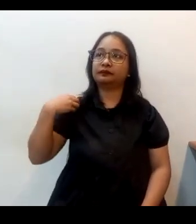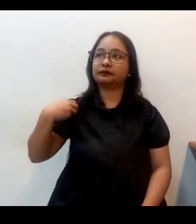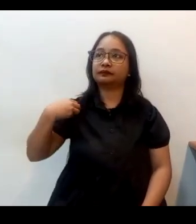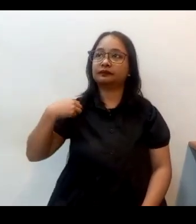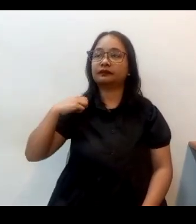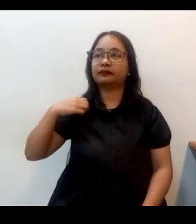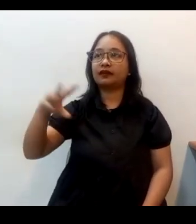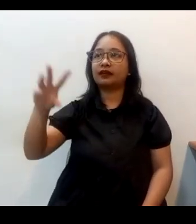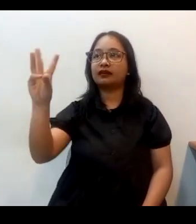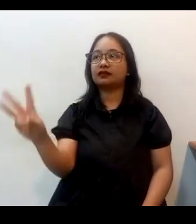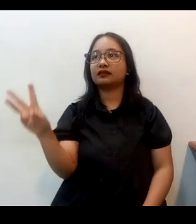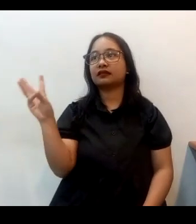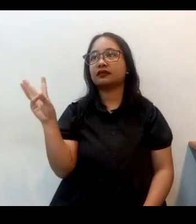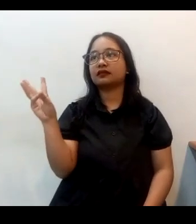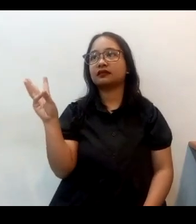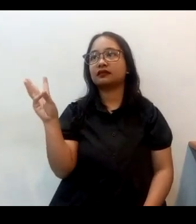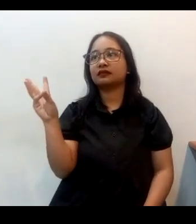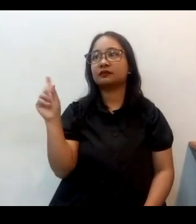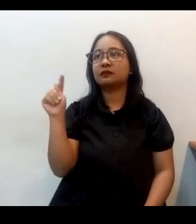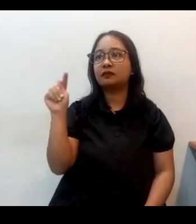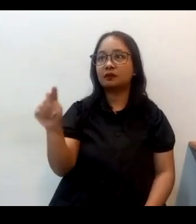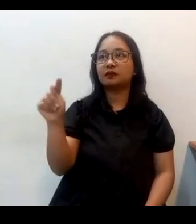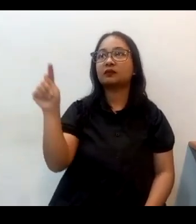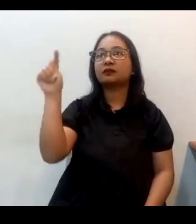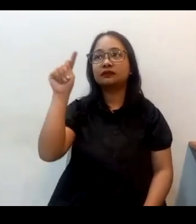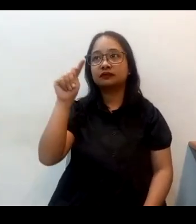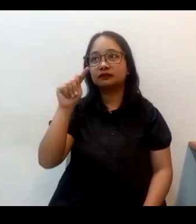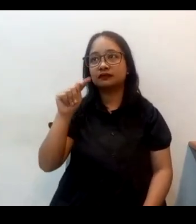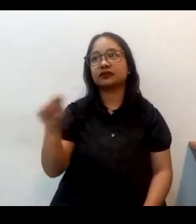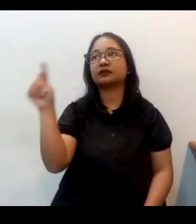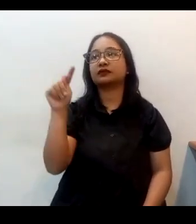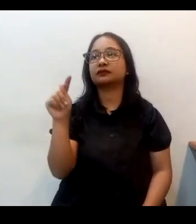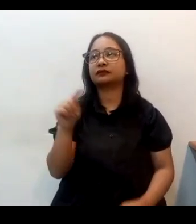something. Parang 6.0 po, ganun. So you can see